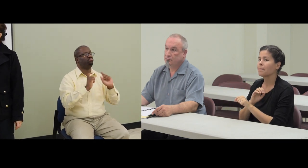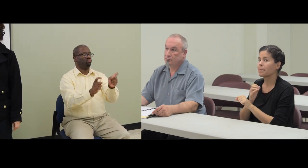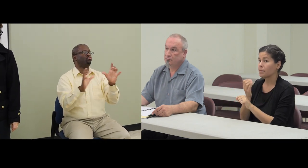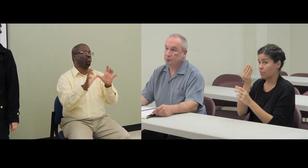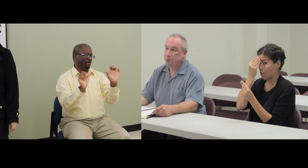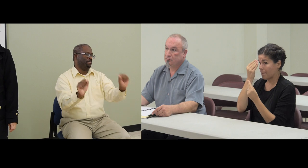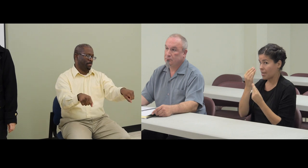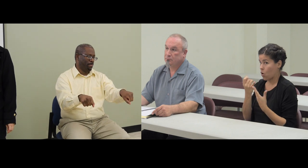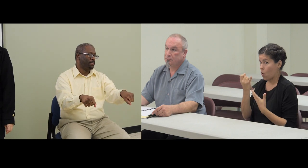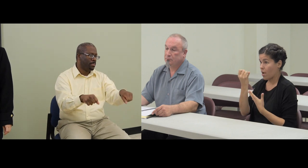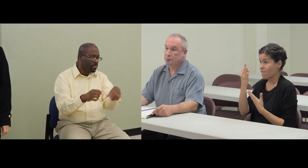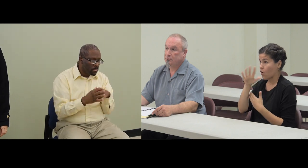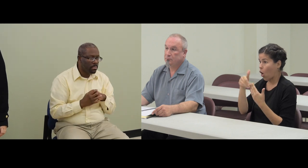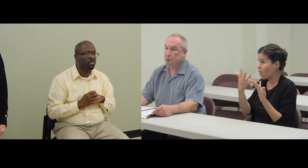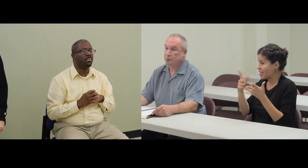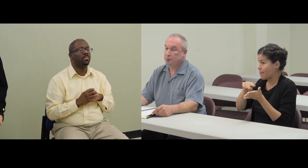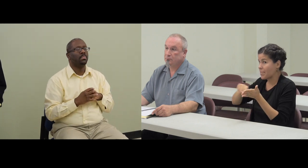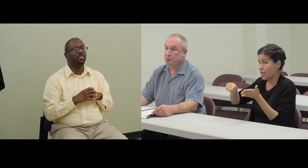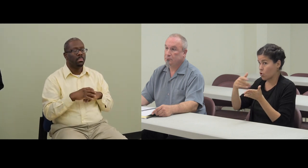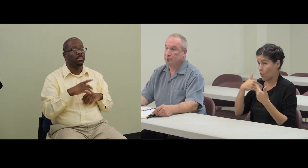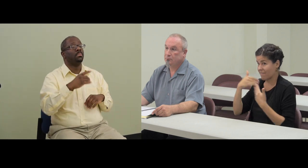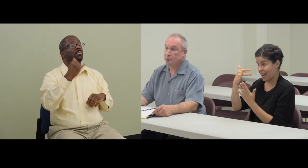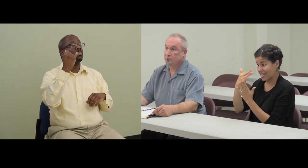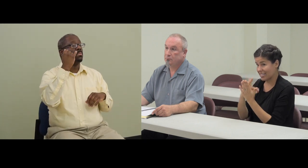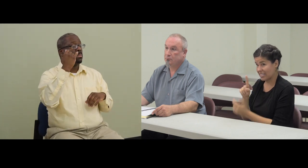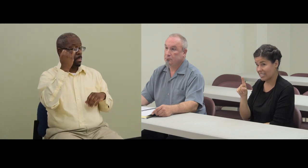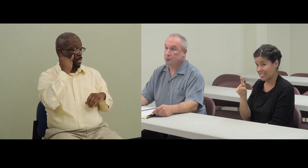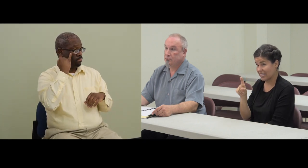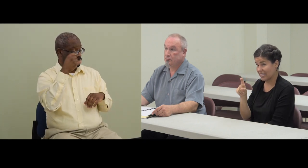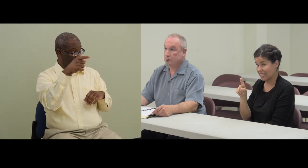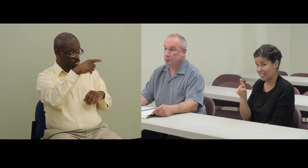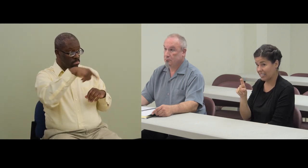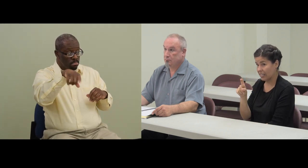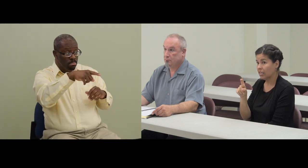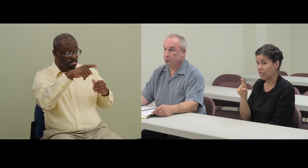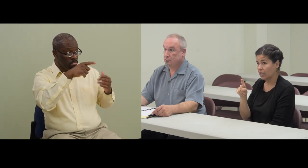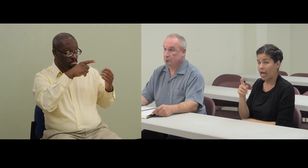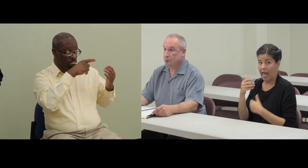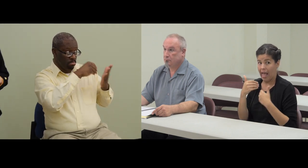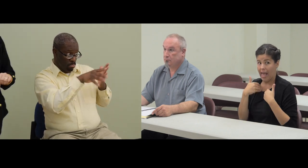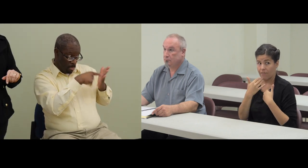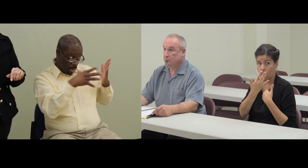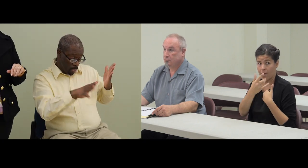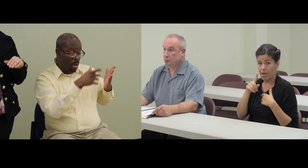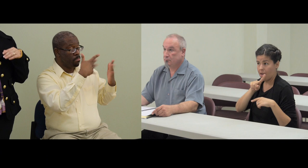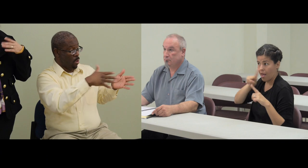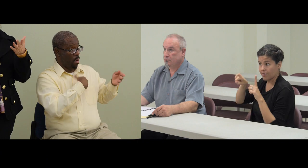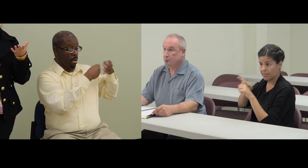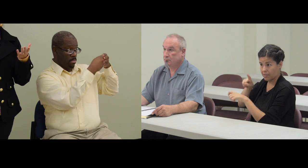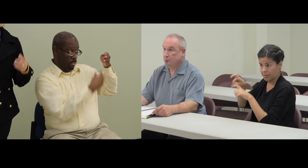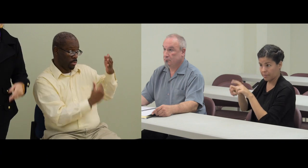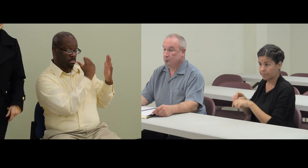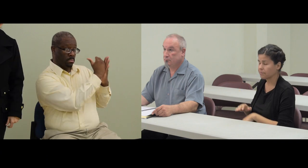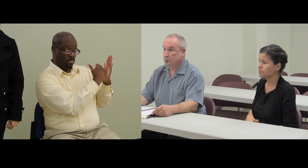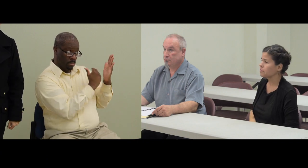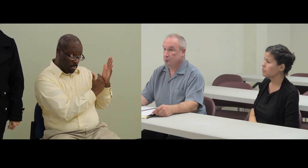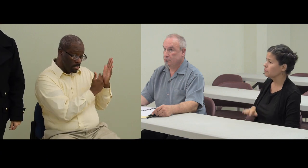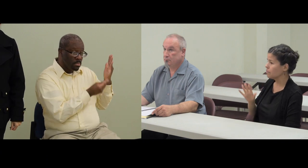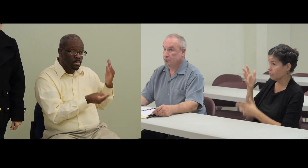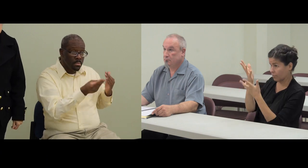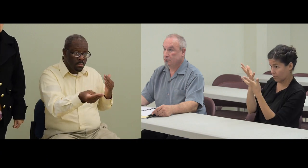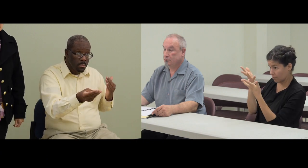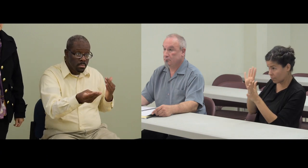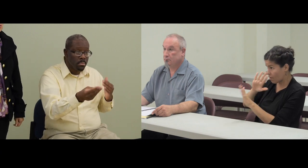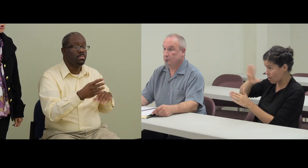en ese jardín de mi gestión ok yo apagaron todos